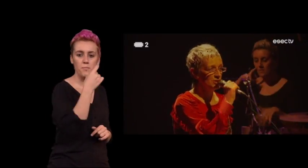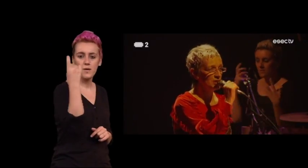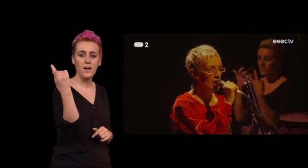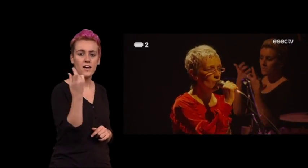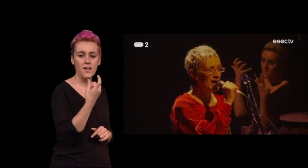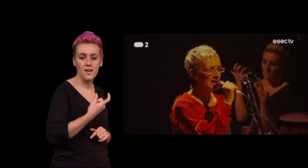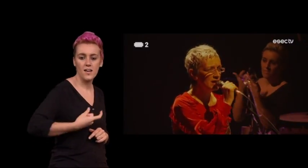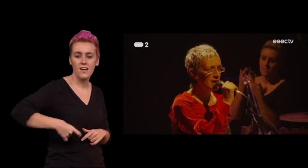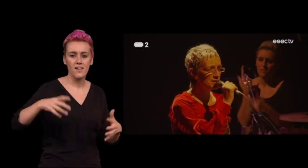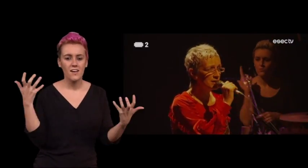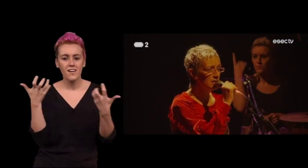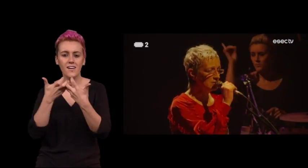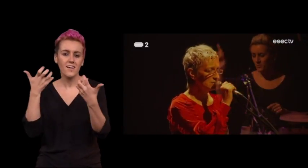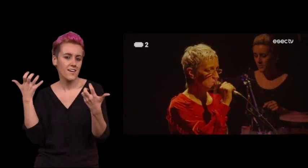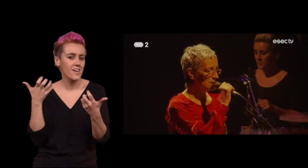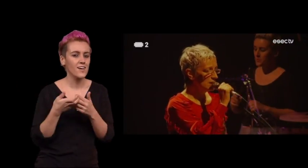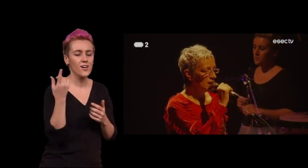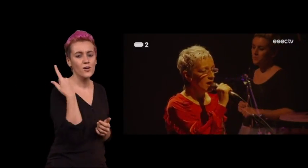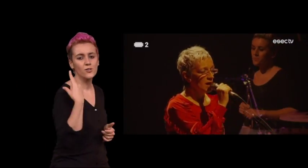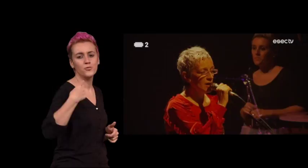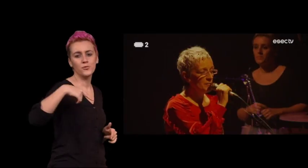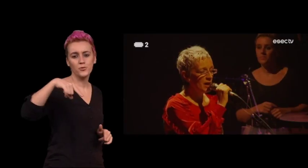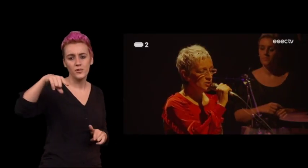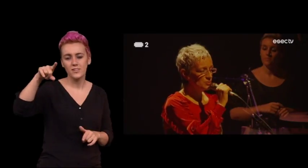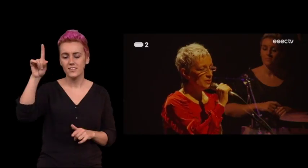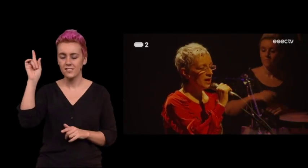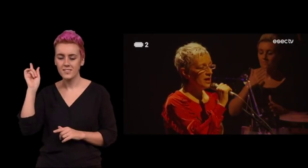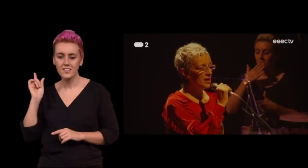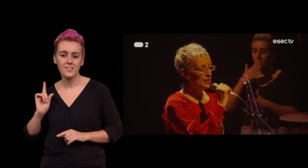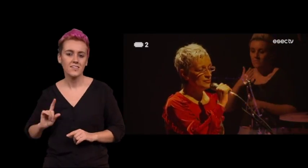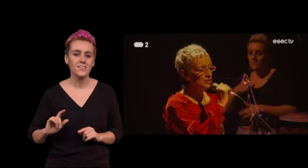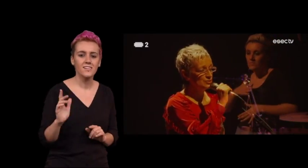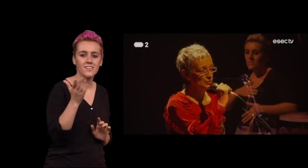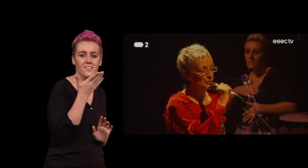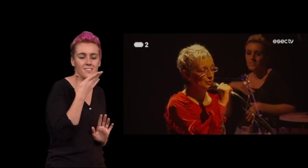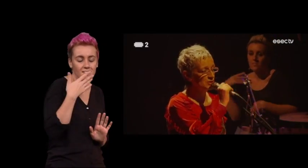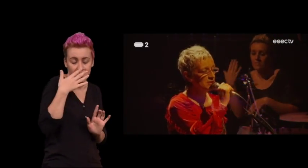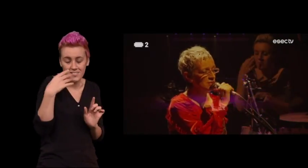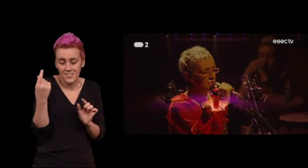e não é guerra. A mais breve